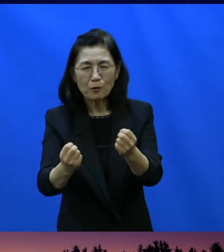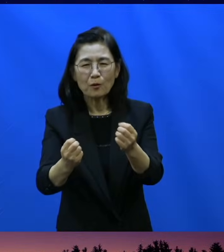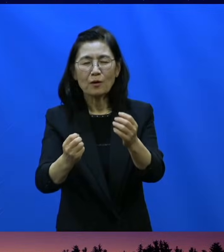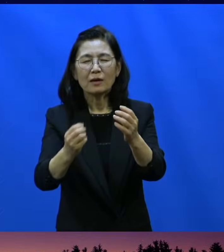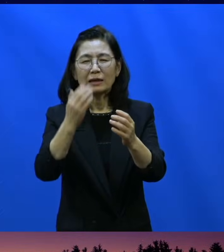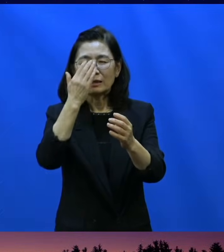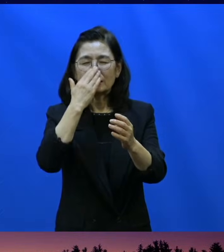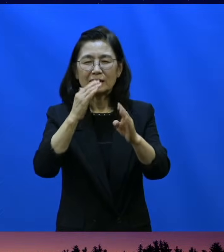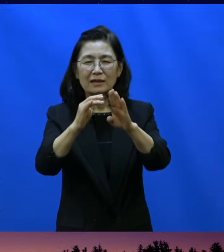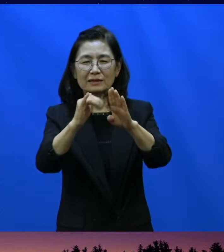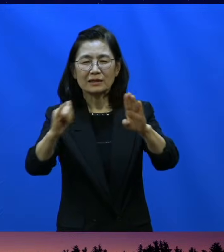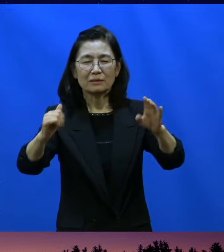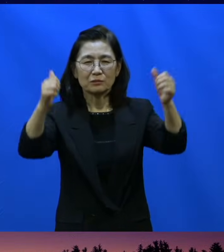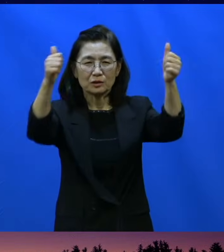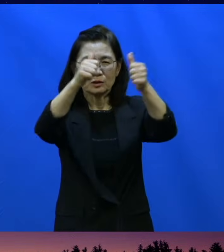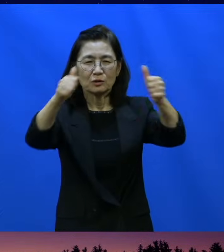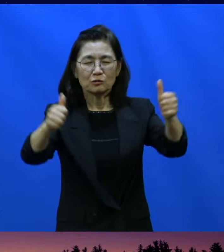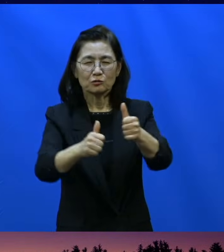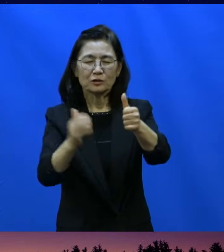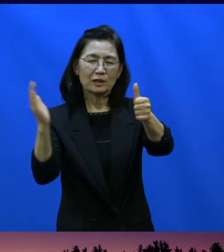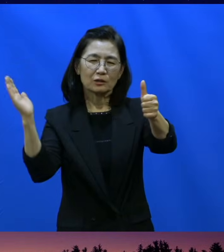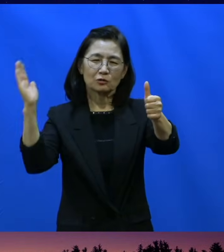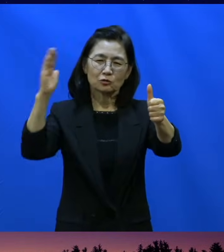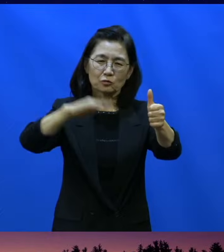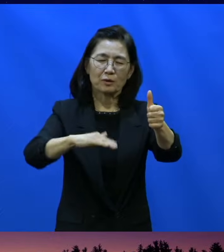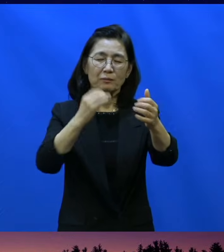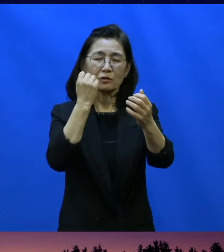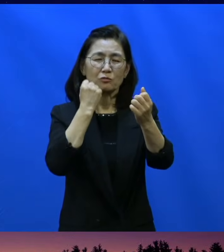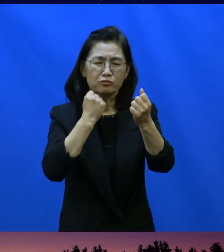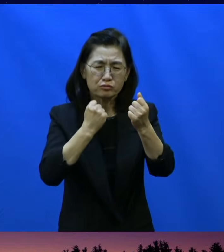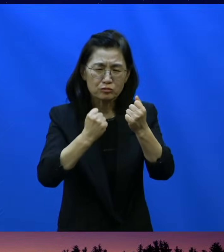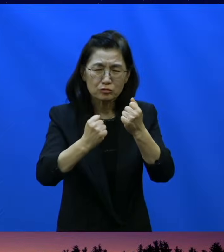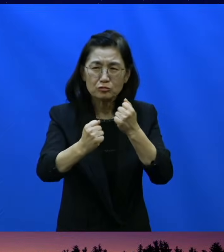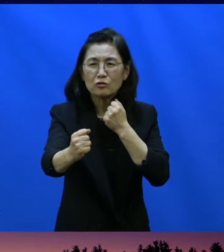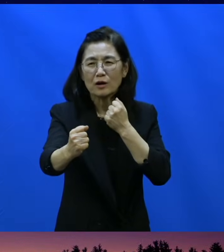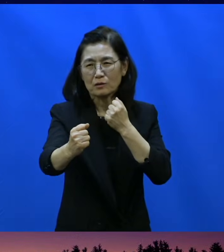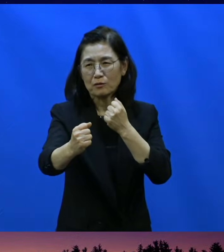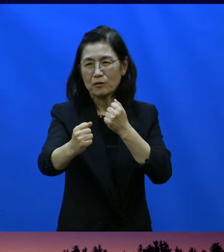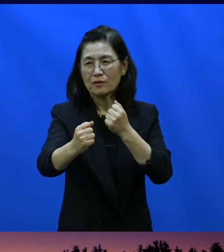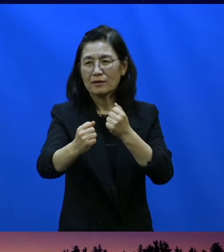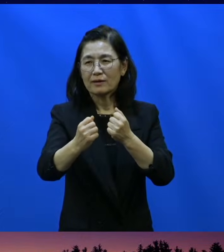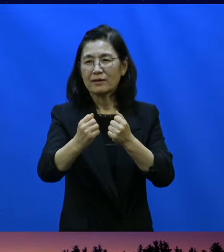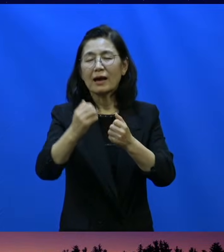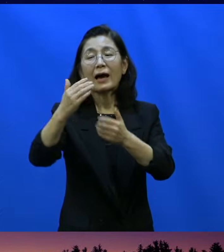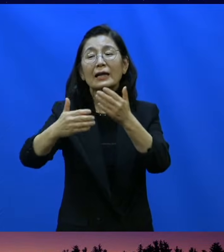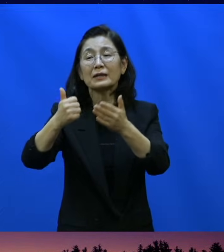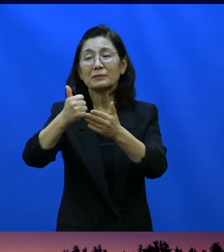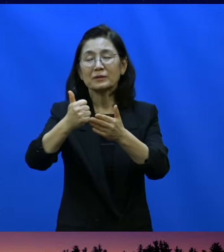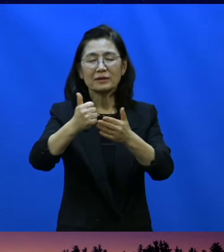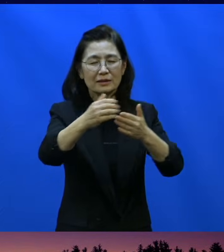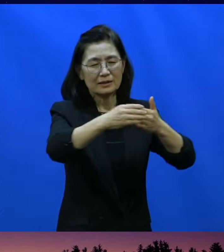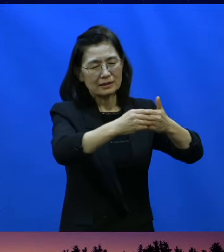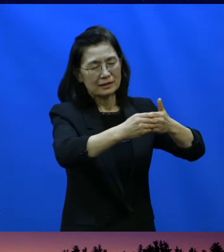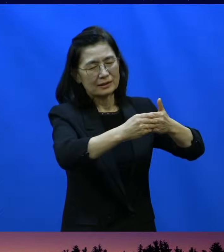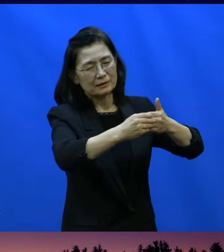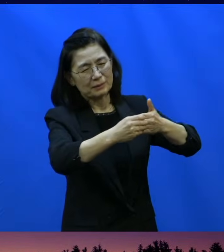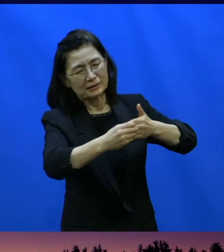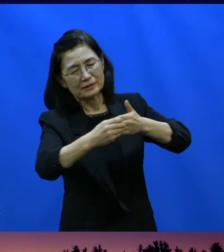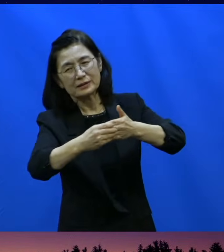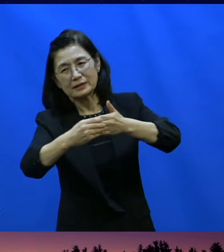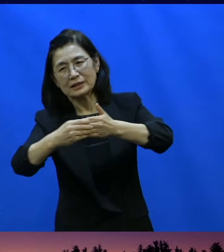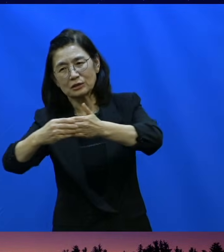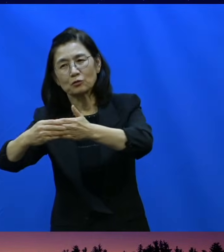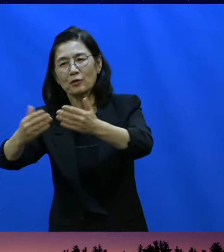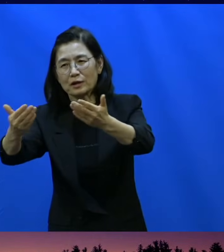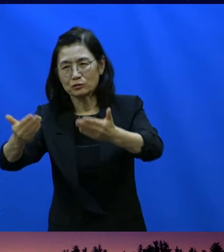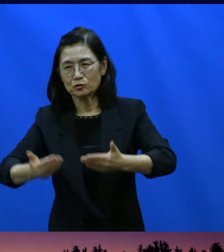불평이 많고, 그런데도 그 이스라엘 백성을 데리고 가세요. 이스라엘 역사를 보면 그리고 마침내 그 이스라엘 통하여 구원의 역사의